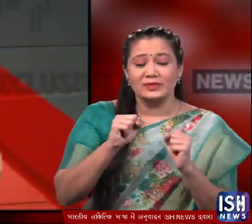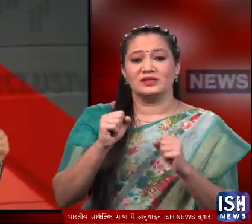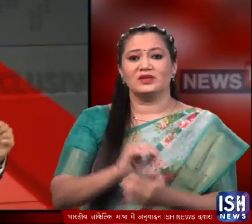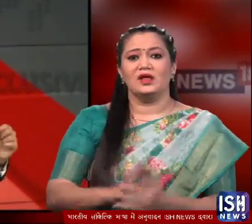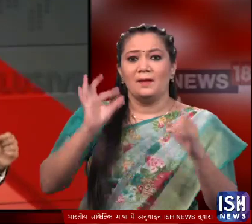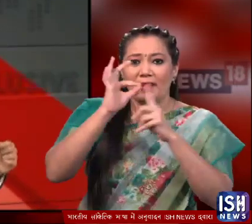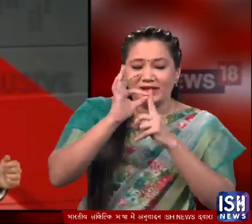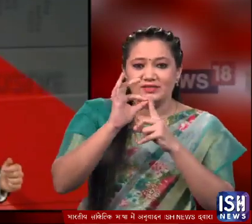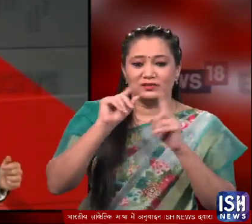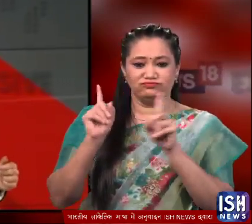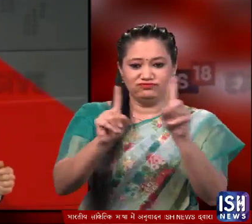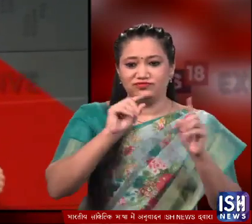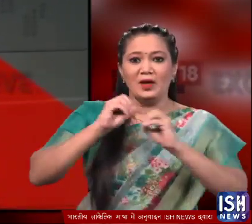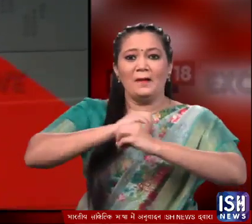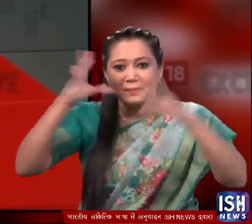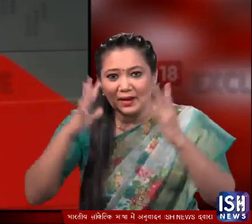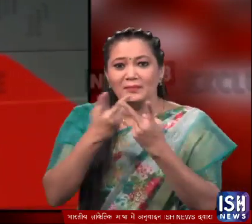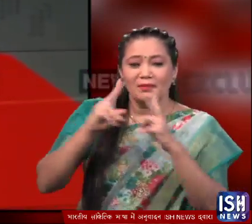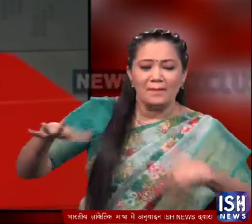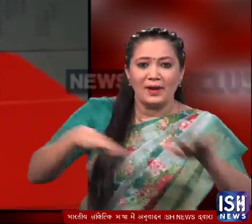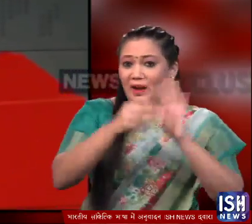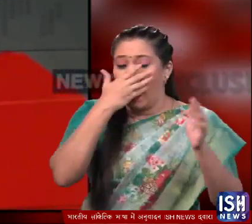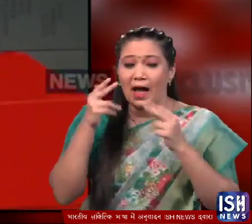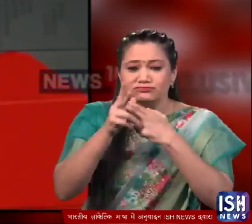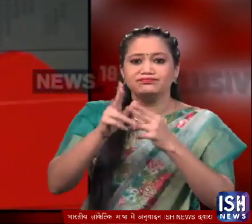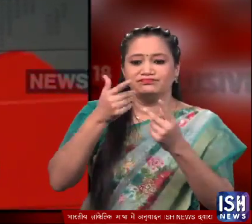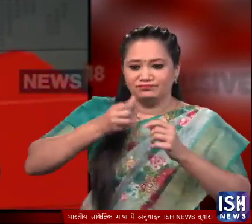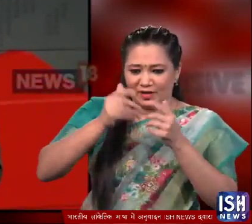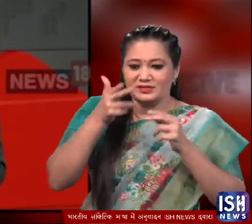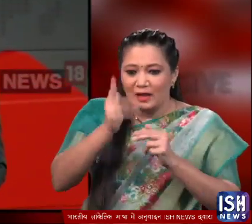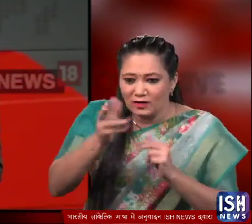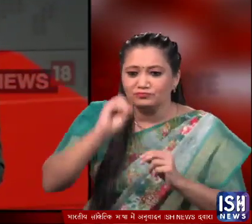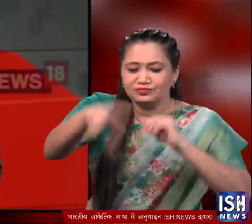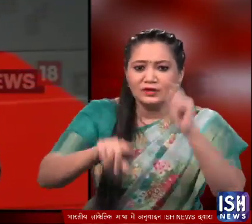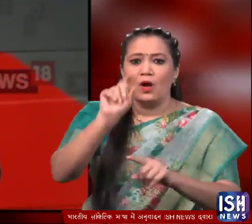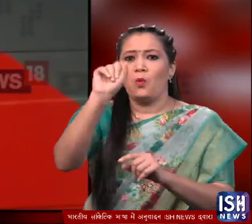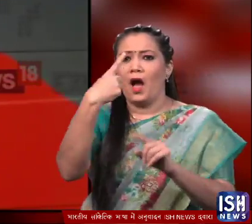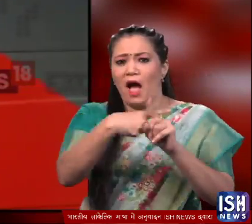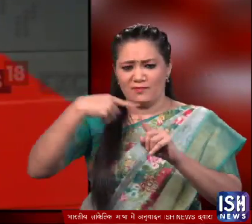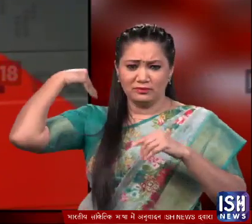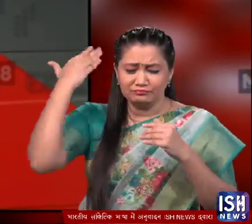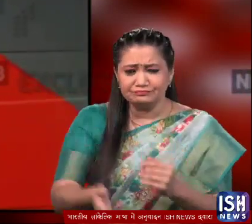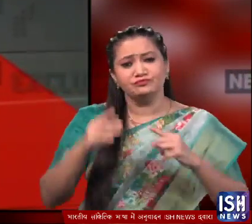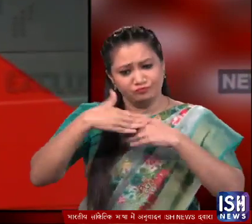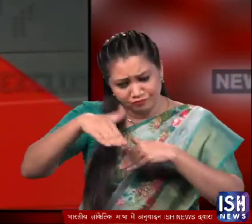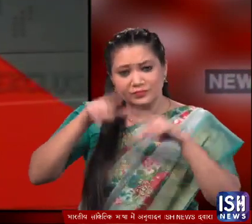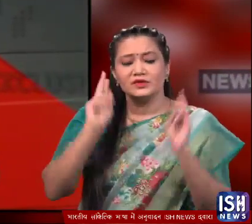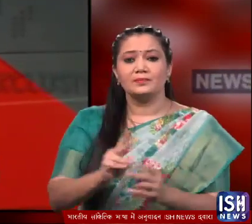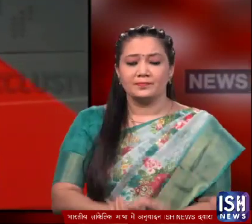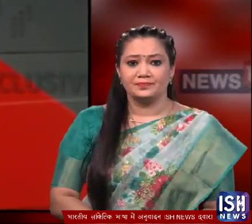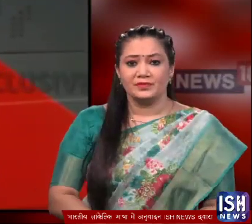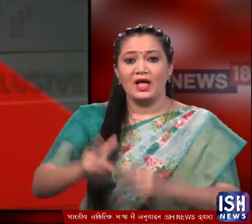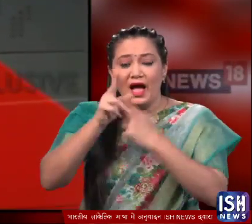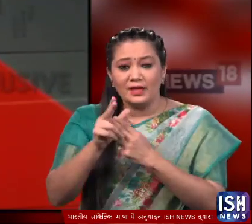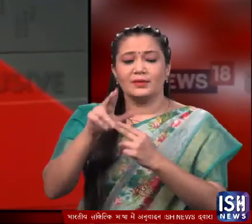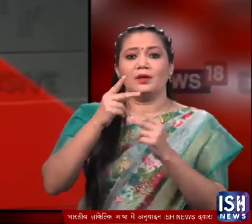पाकिस्तान से ड्रोन के जरिए हमला करने और आतंकियों तक हथियार पहुंचाने की साजिश पिछले 1.5 महीने से जारी है, जिसकी वजह से सीमा पर